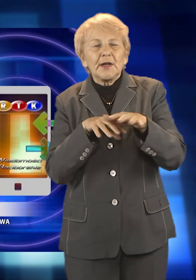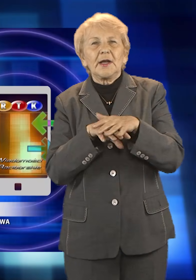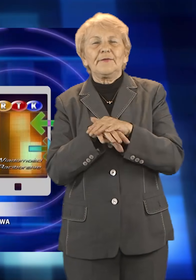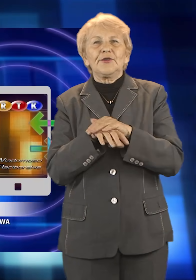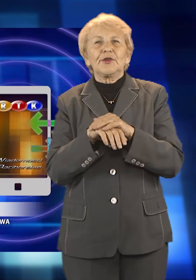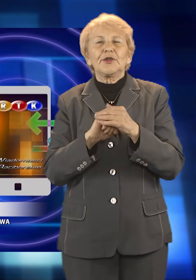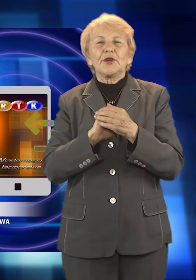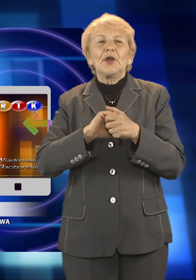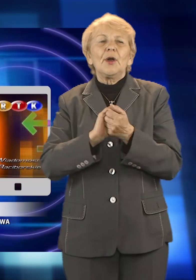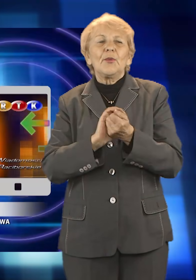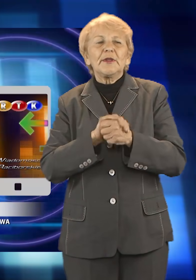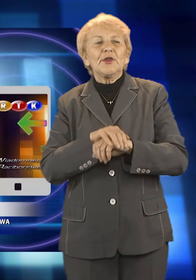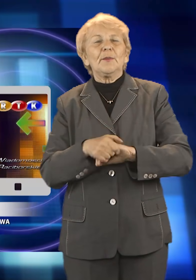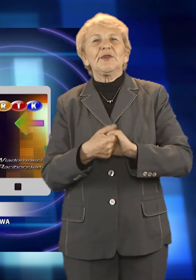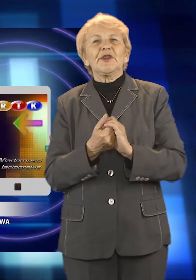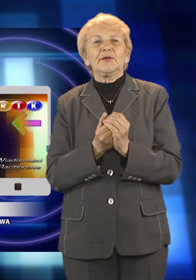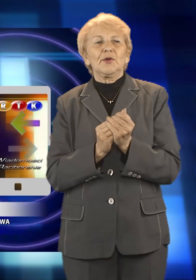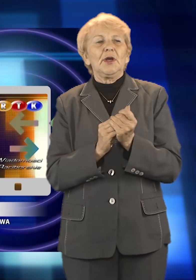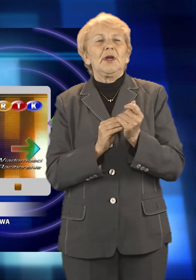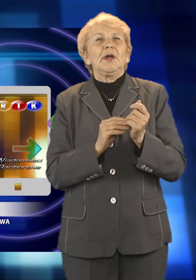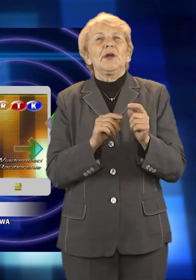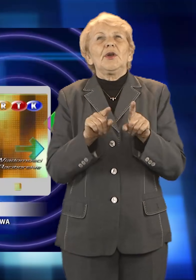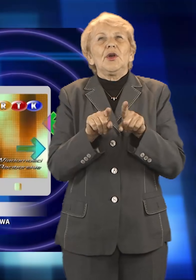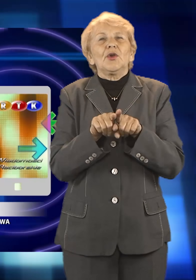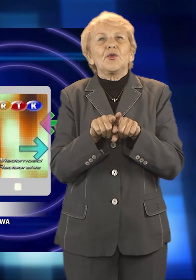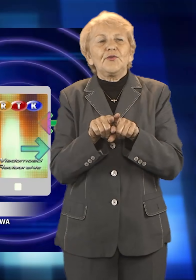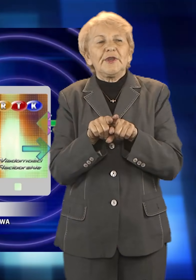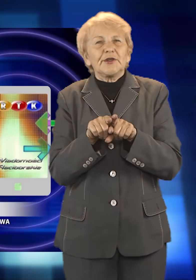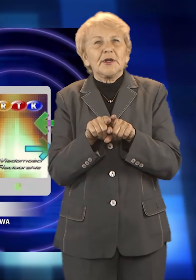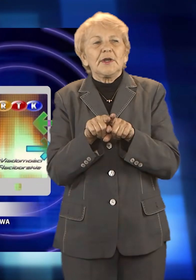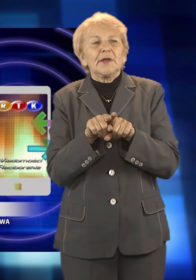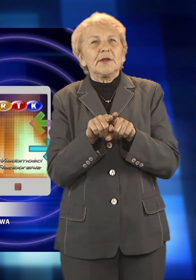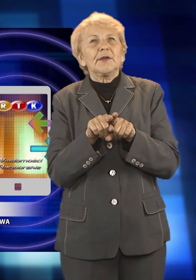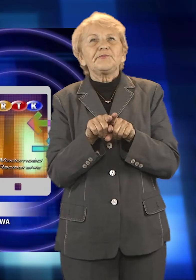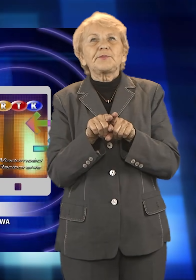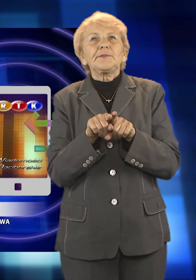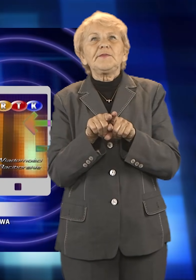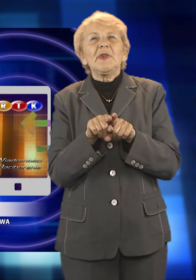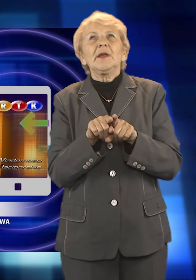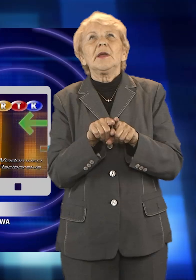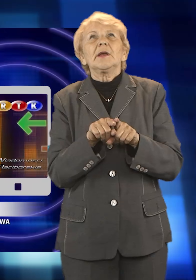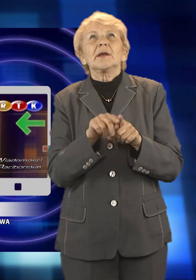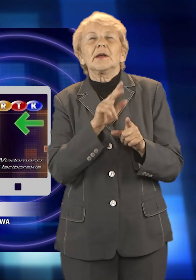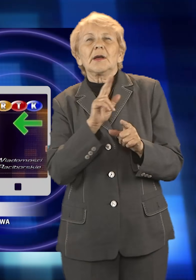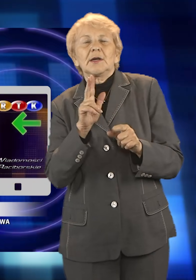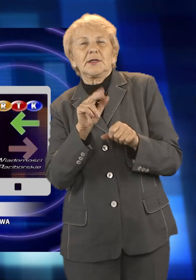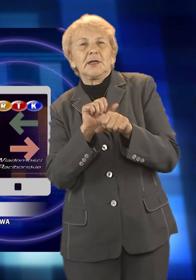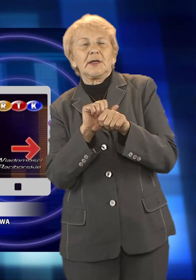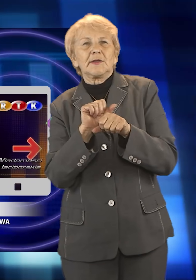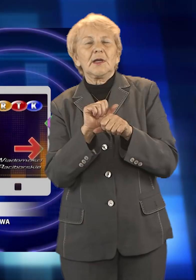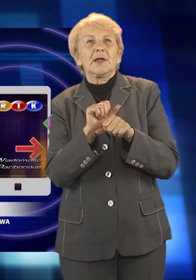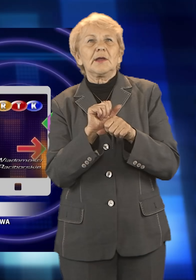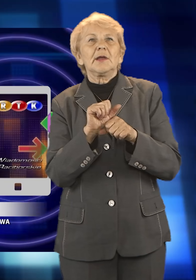bo akurat w tym momencie coś się wydarzyło my też mamy na stoliku jest